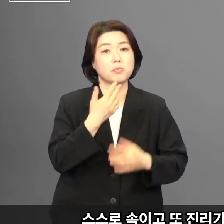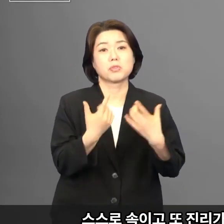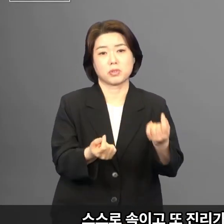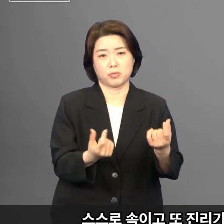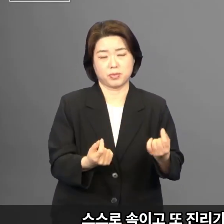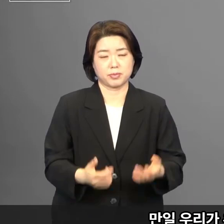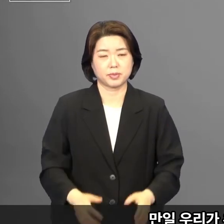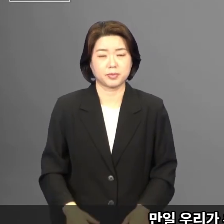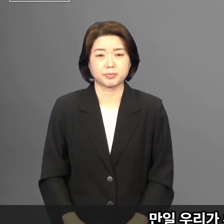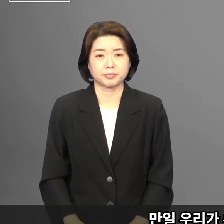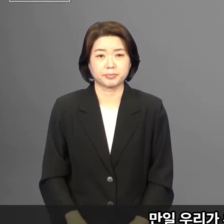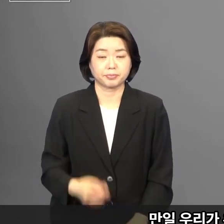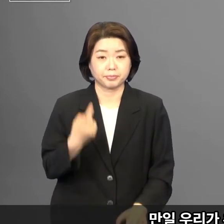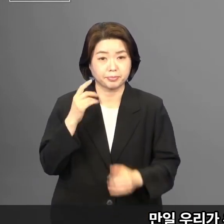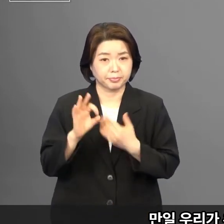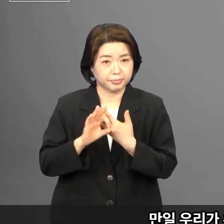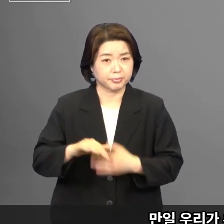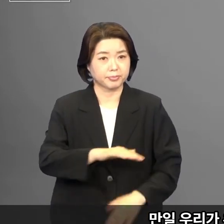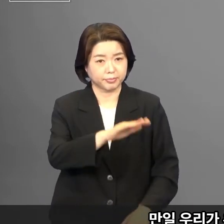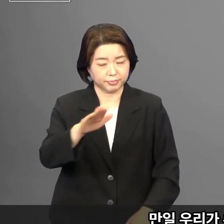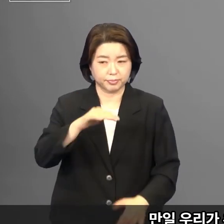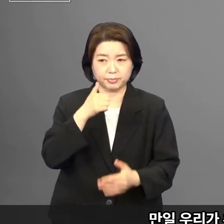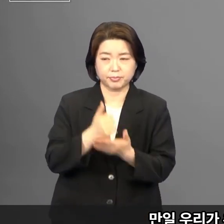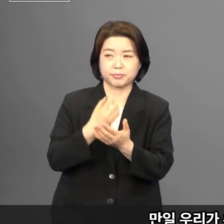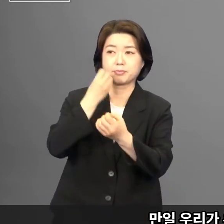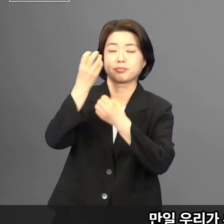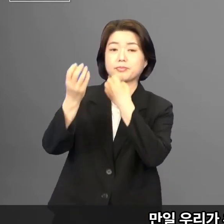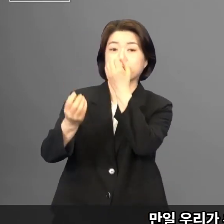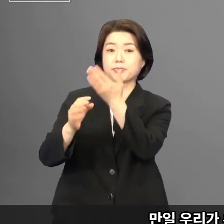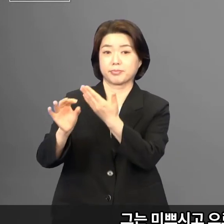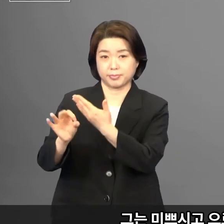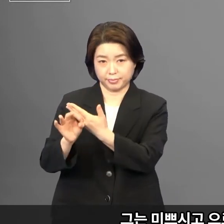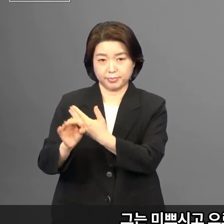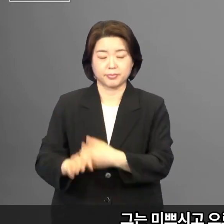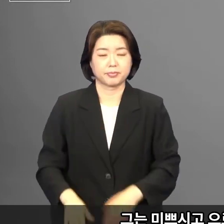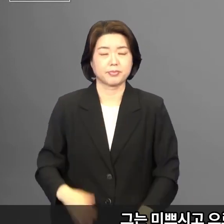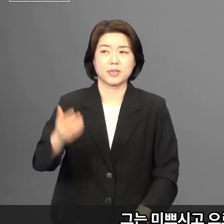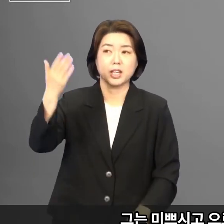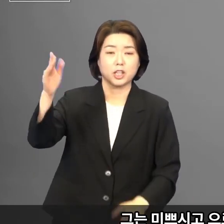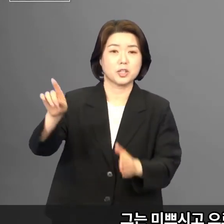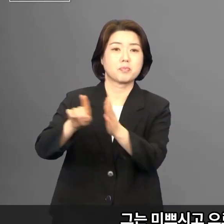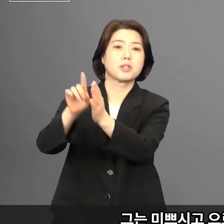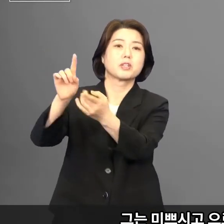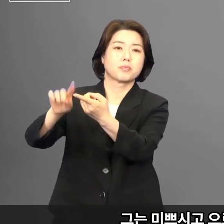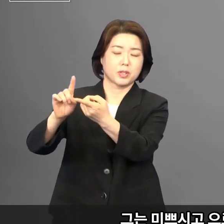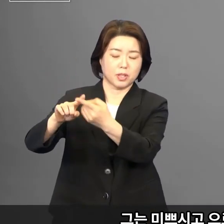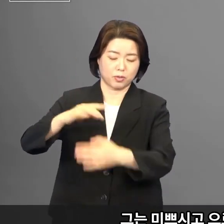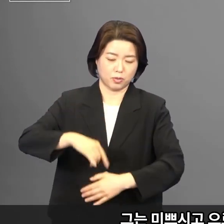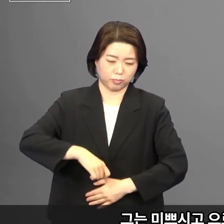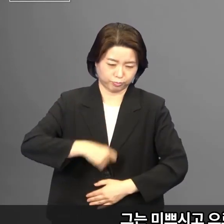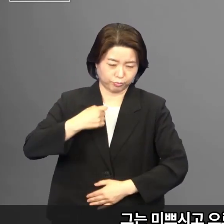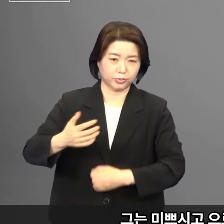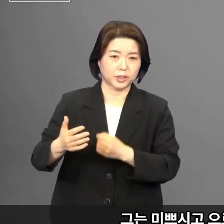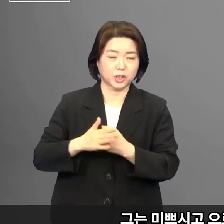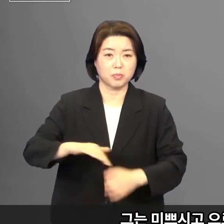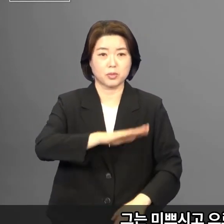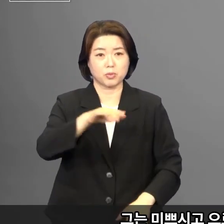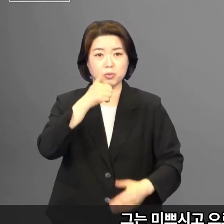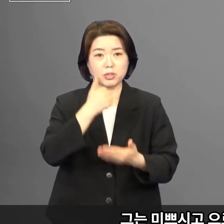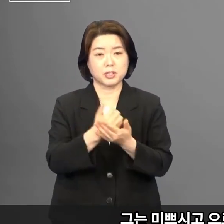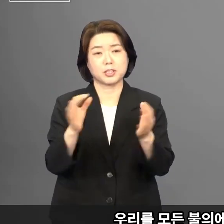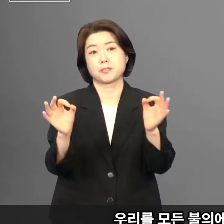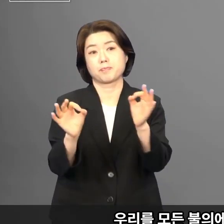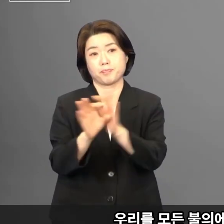것이요 만일 우리가 우리 죄를 자백하면 그는 미쁘시고 의로우사 우리 죄를